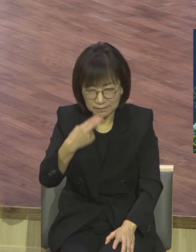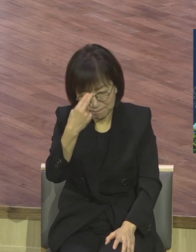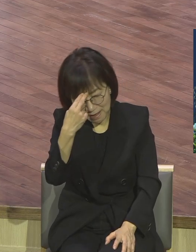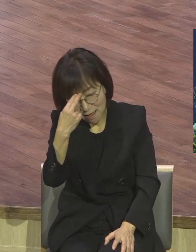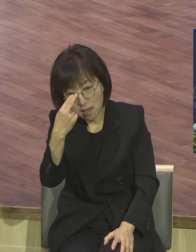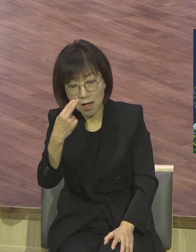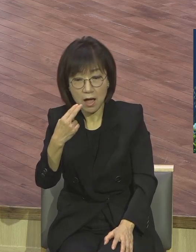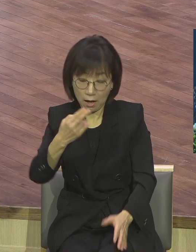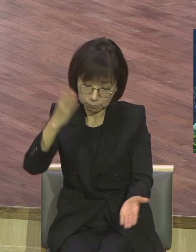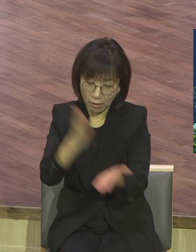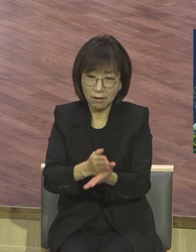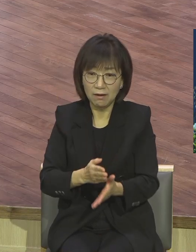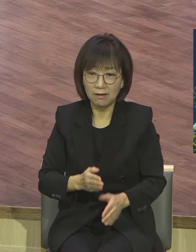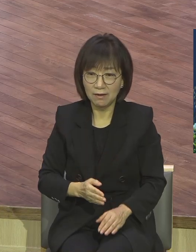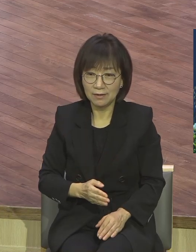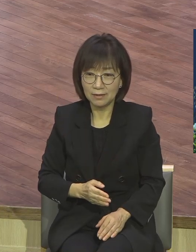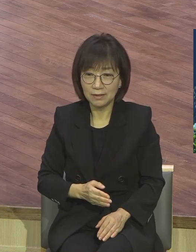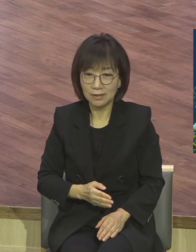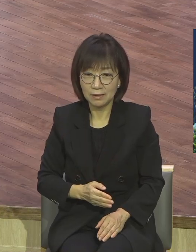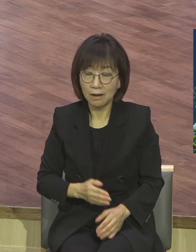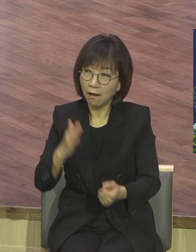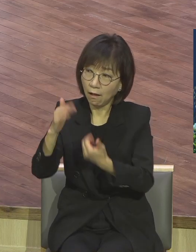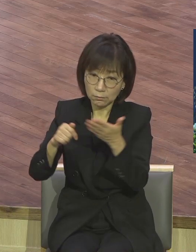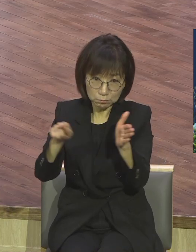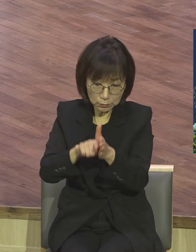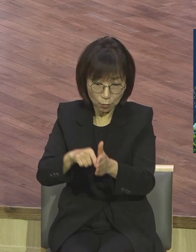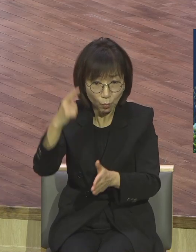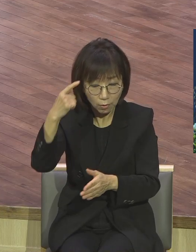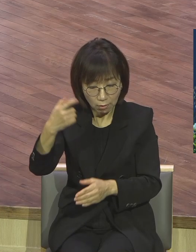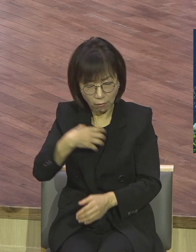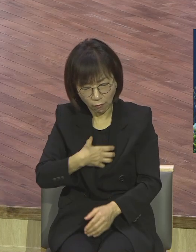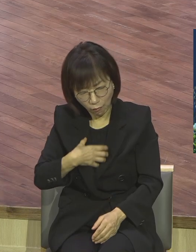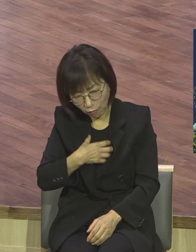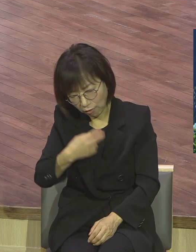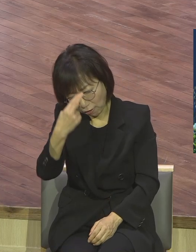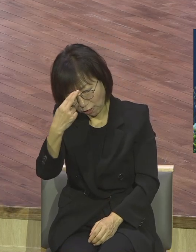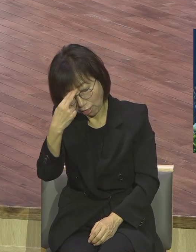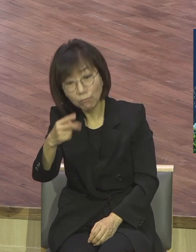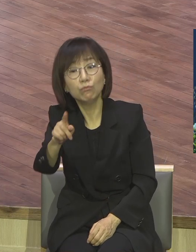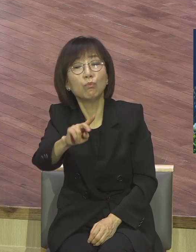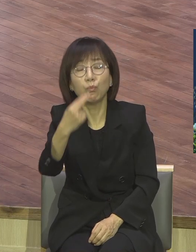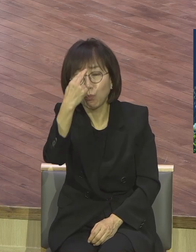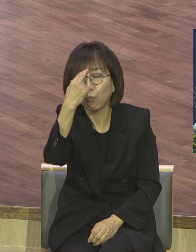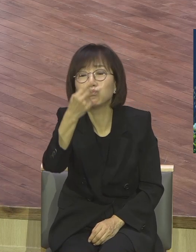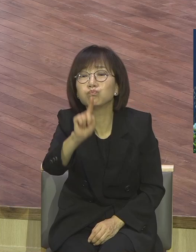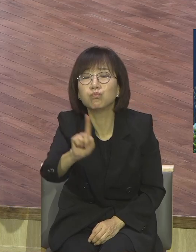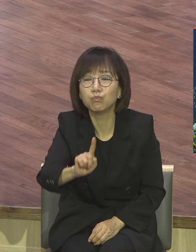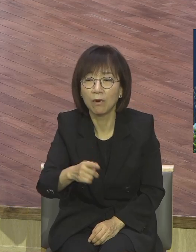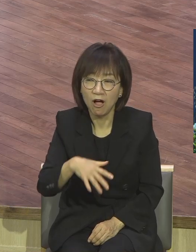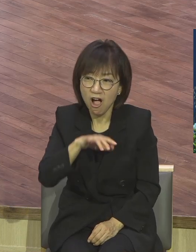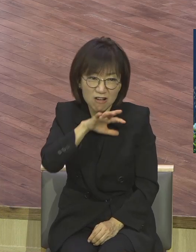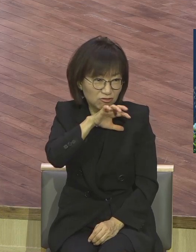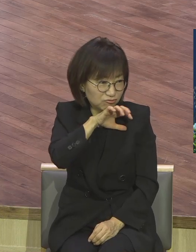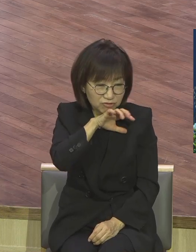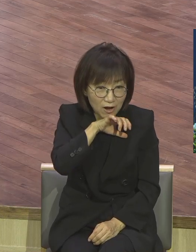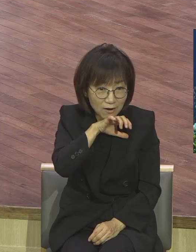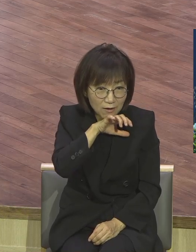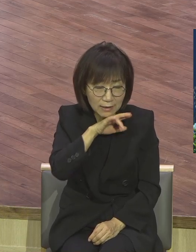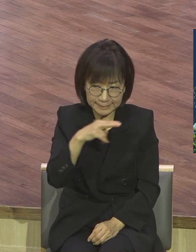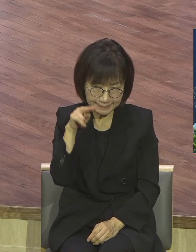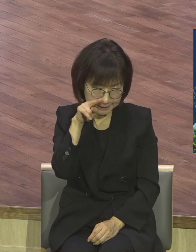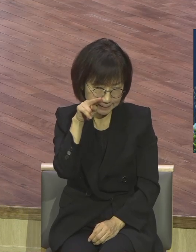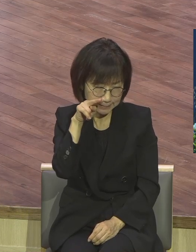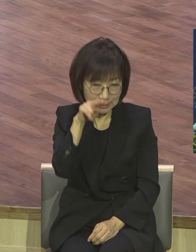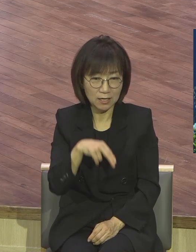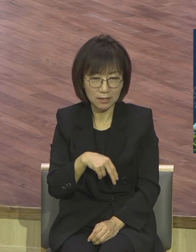걱정하면 안 되지요. 불신앙이지요. 염려하고 걱정하고 불평하고 원망하고